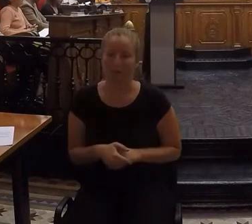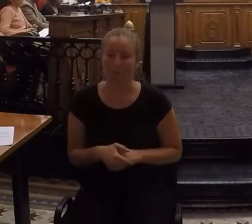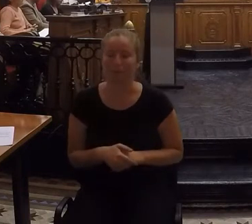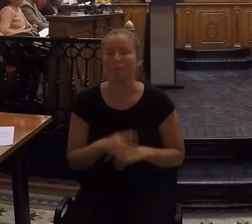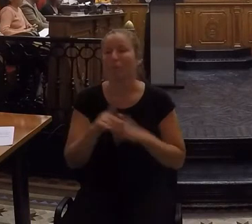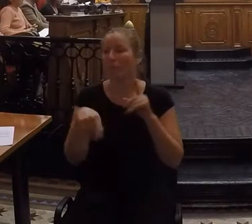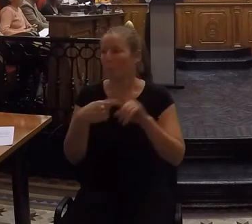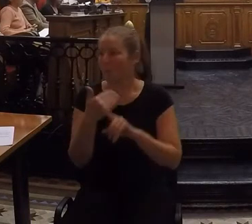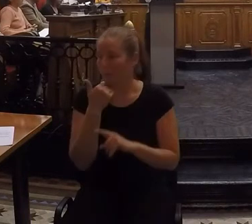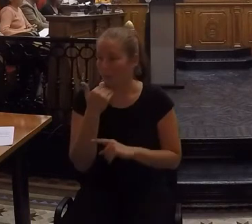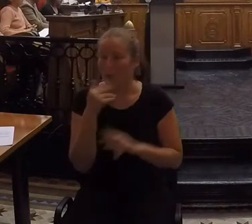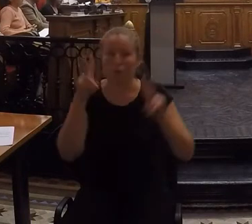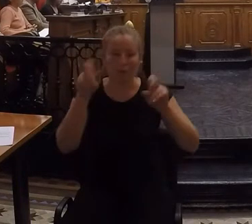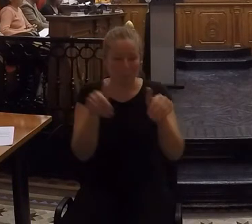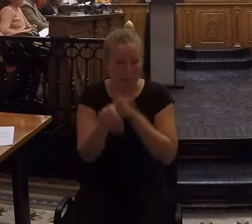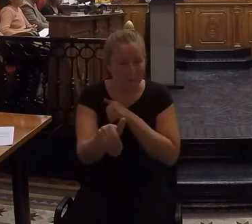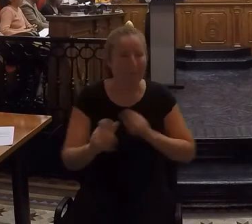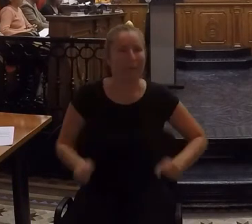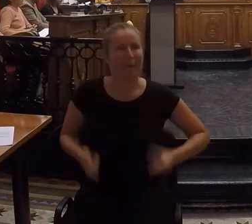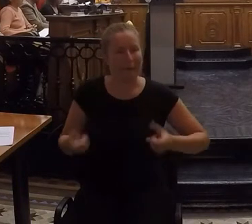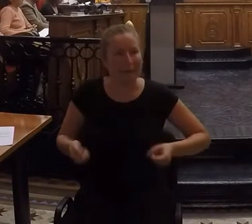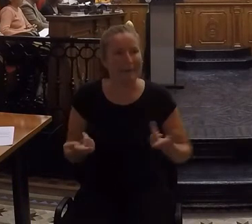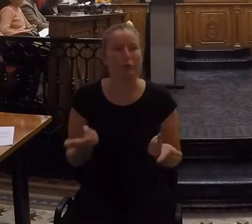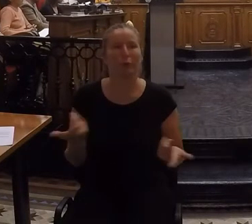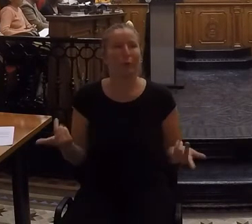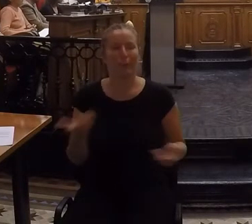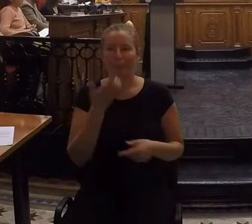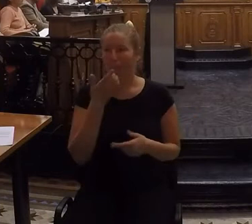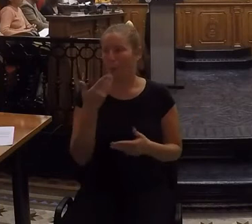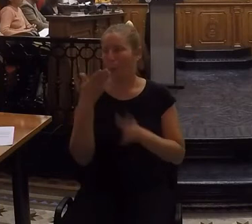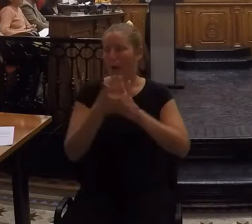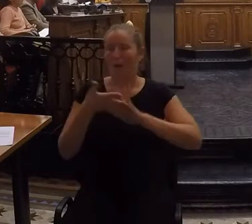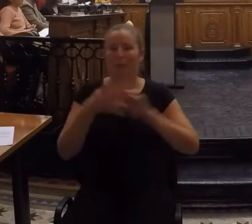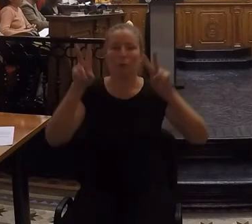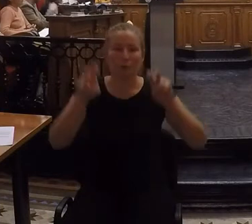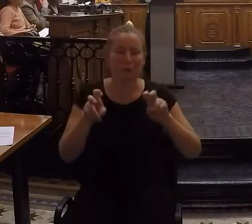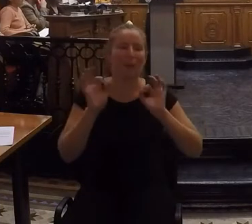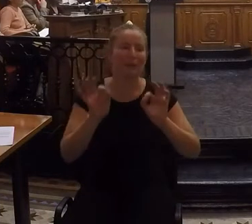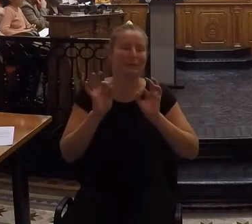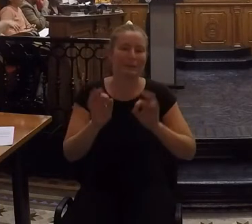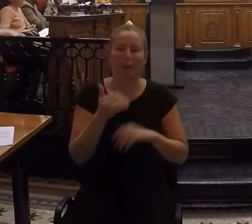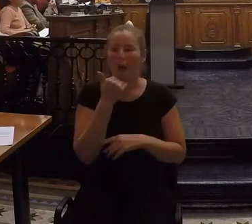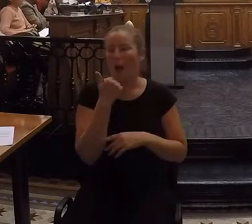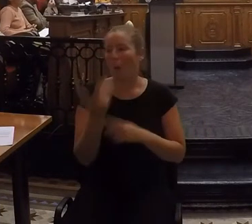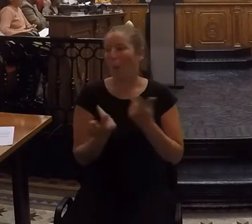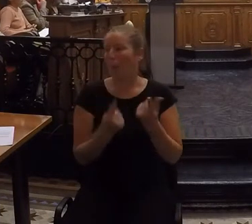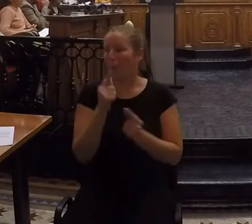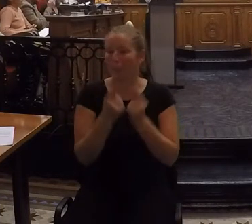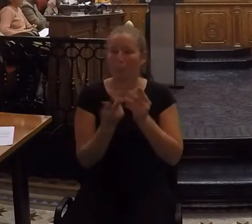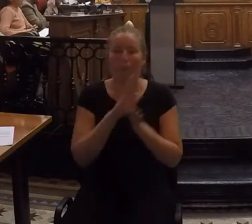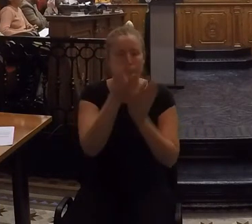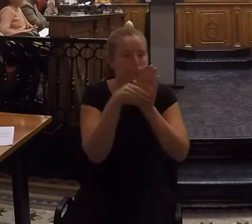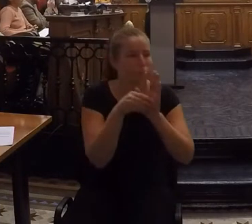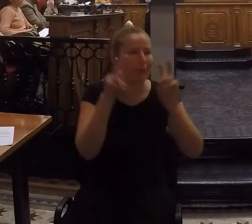partidas para la cobertura de ciertos gastos, por ejemplo, se hace referencia a la ausencia de dotación presupuestaria para los proyectos a poner en